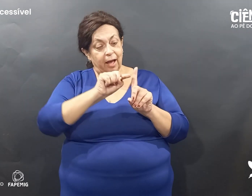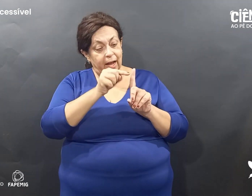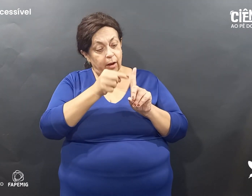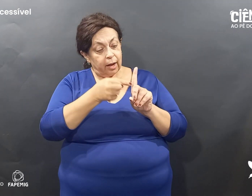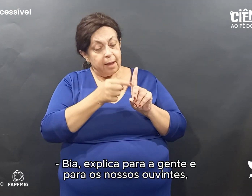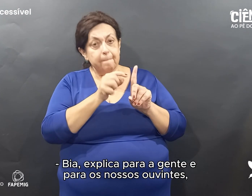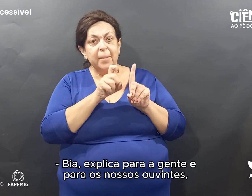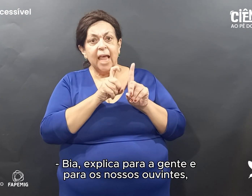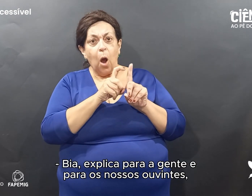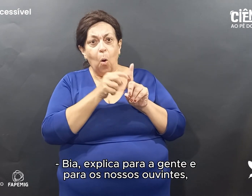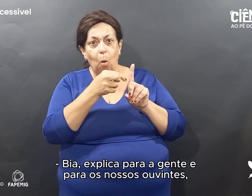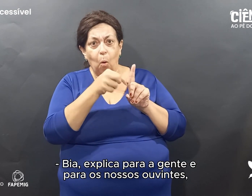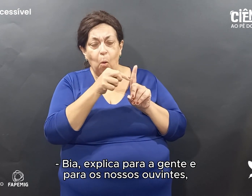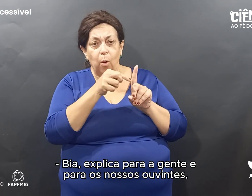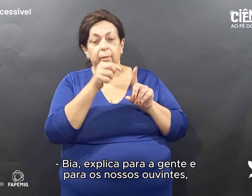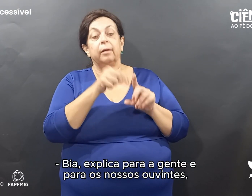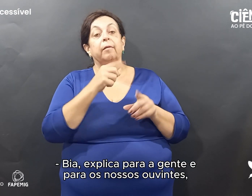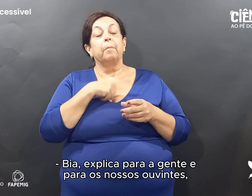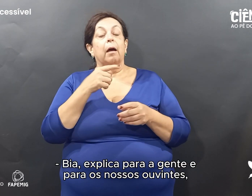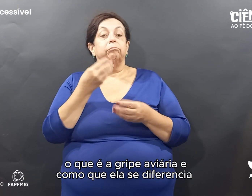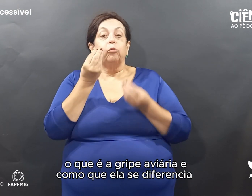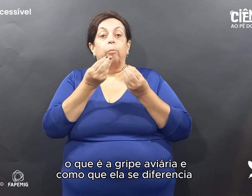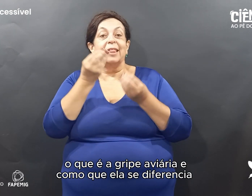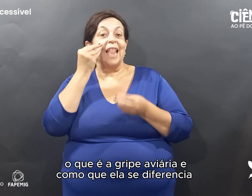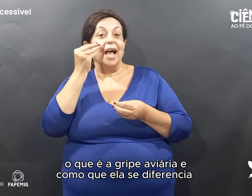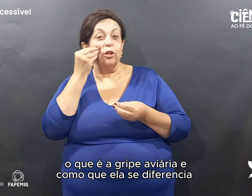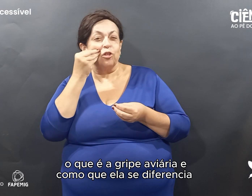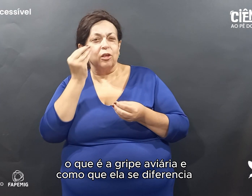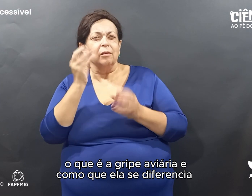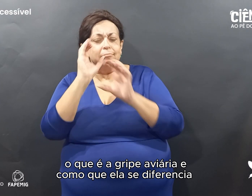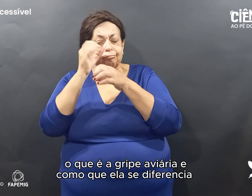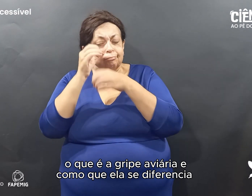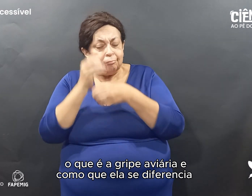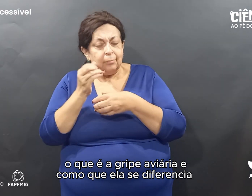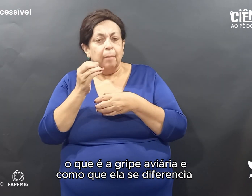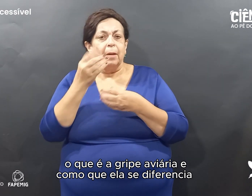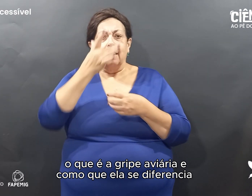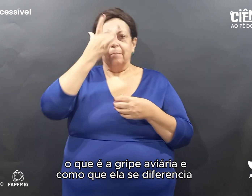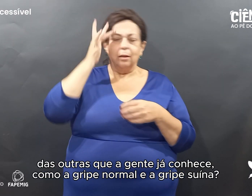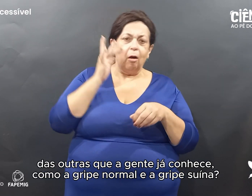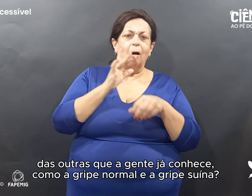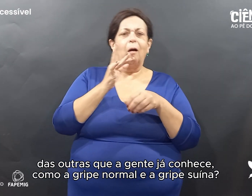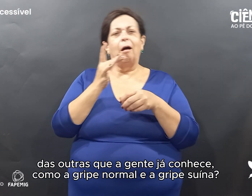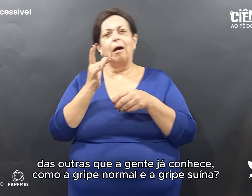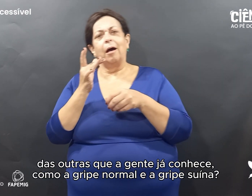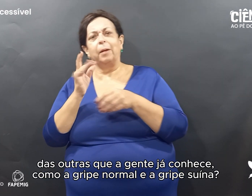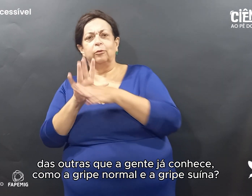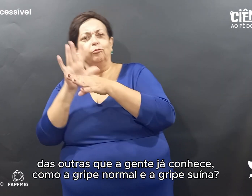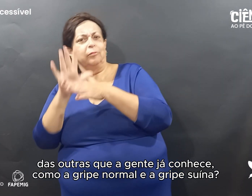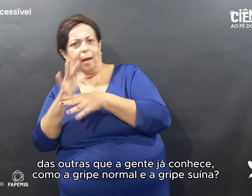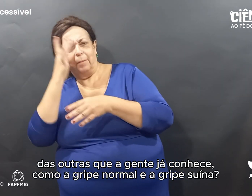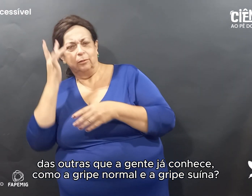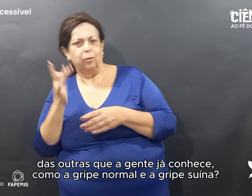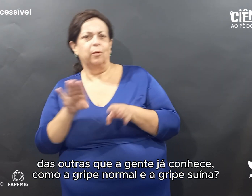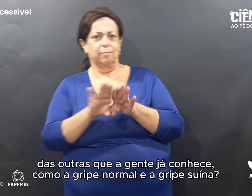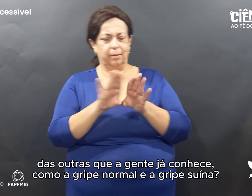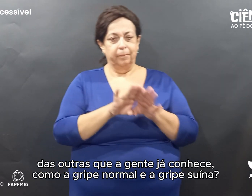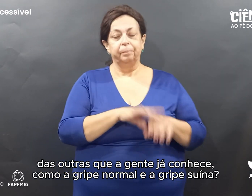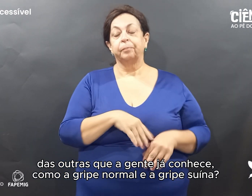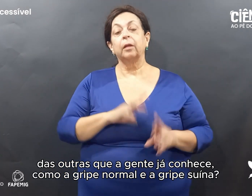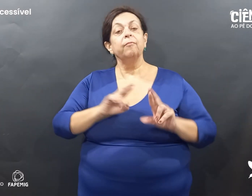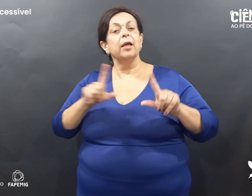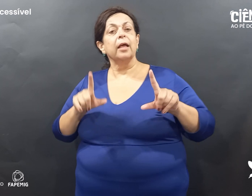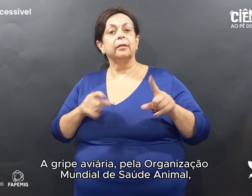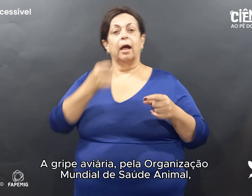animal. Bia, explica pra gente, pros nossos ouvintes, o que é a gripe aviária e como que ela se diferencia das outras que a gente já conhece, como a gripe normal e a